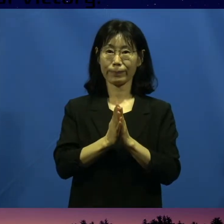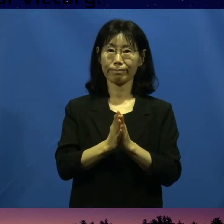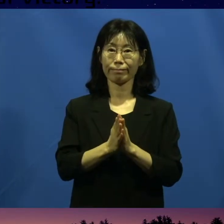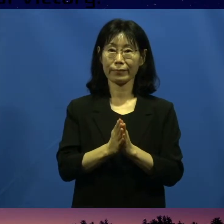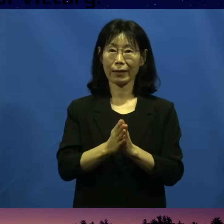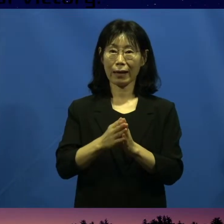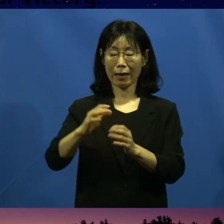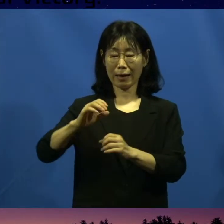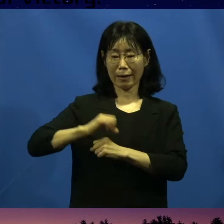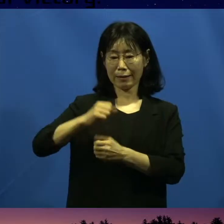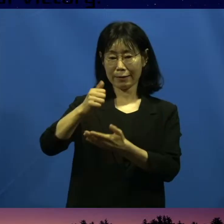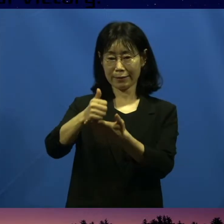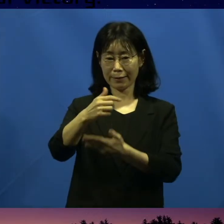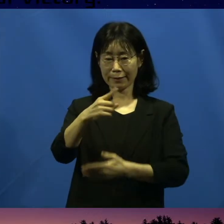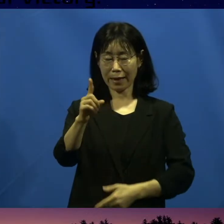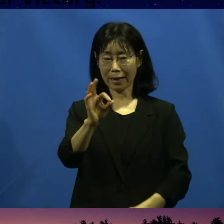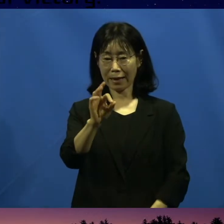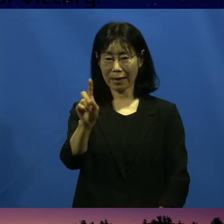나만 장군,